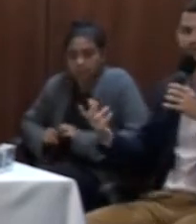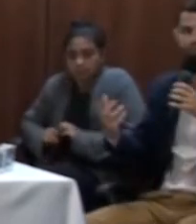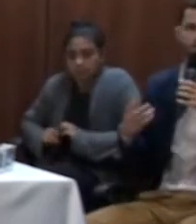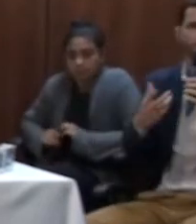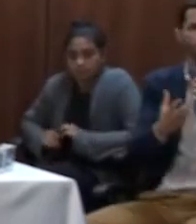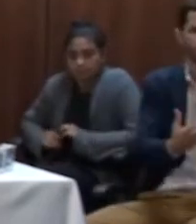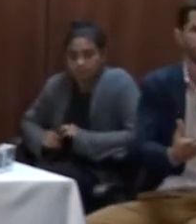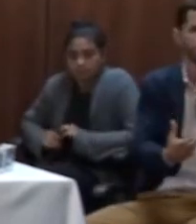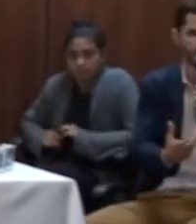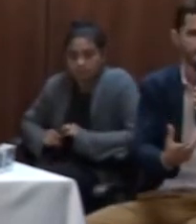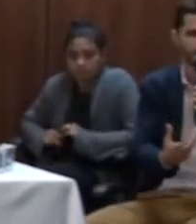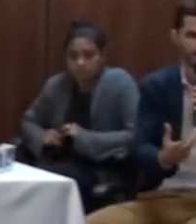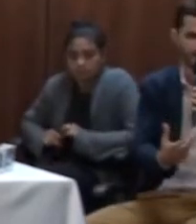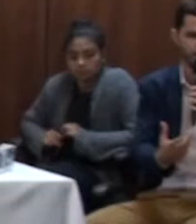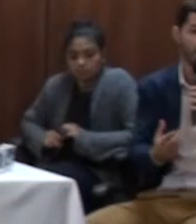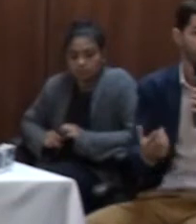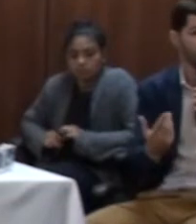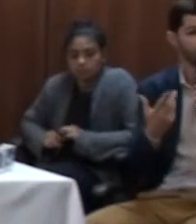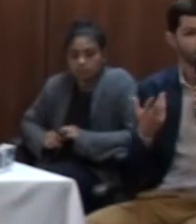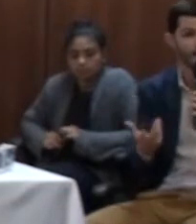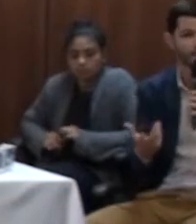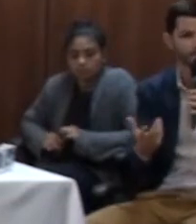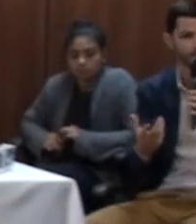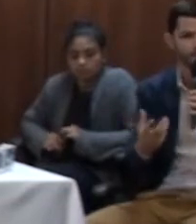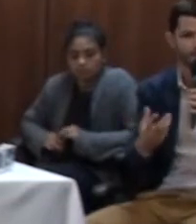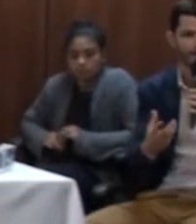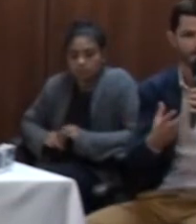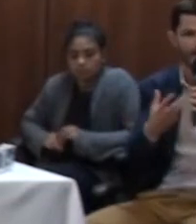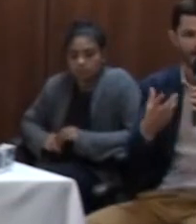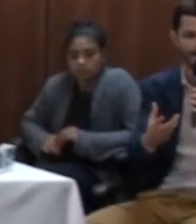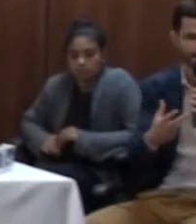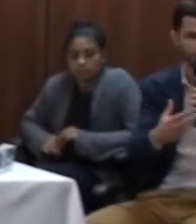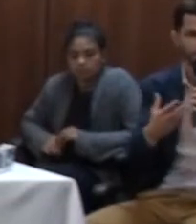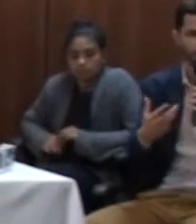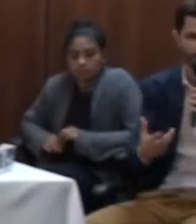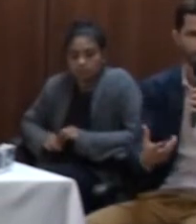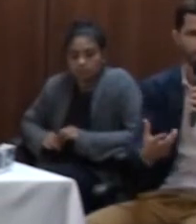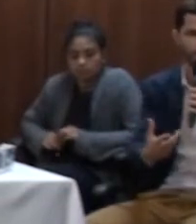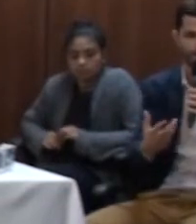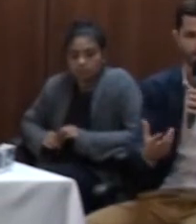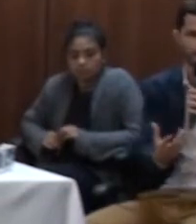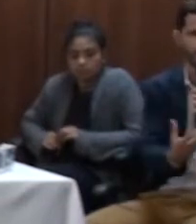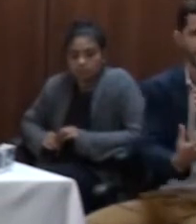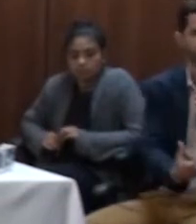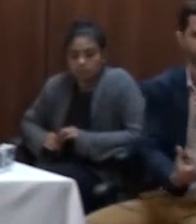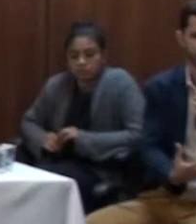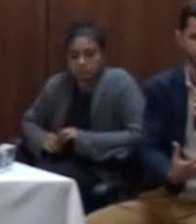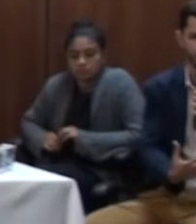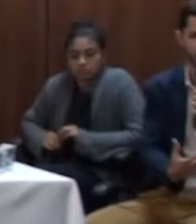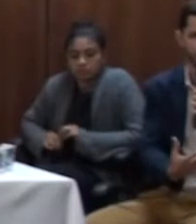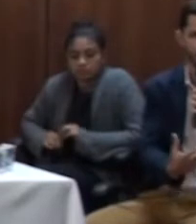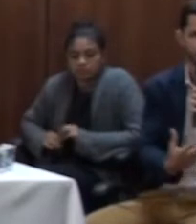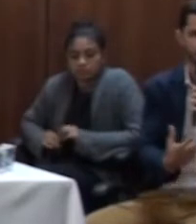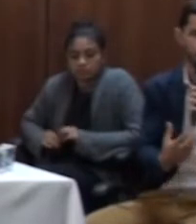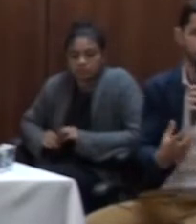Doenças. Então, não existe uma coordenadoria específica para isso. Talvez fosse o caso. Talvez a criação de uma coordenadoria específica para essa